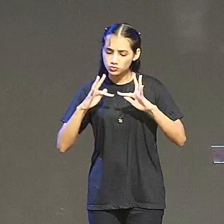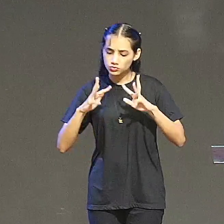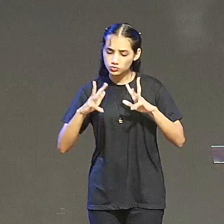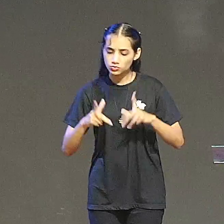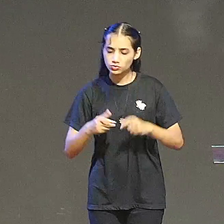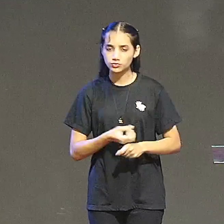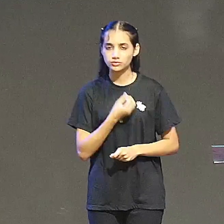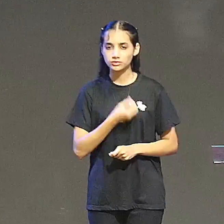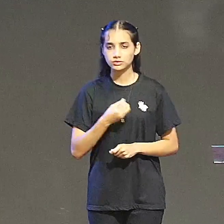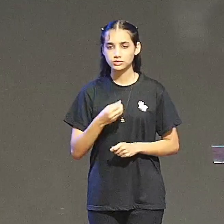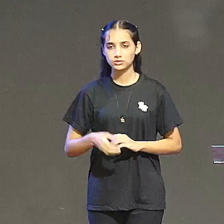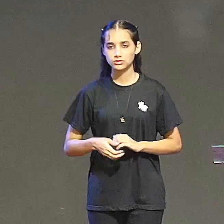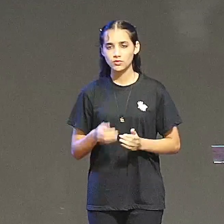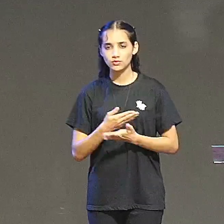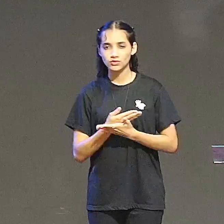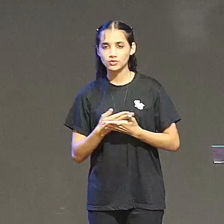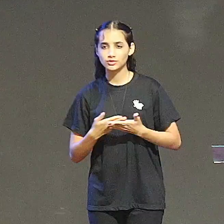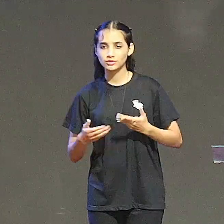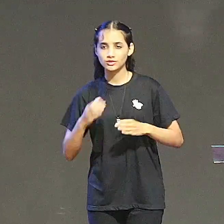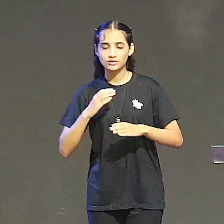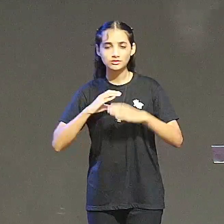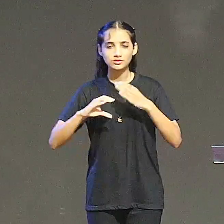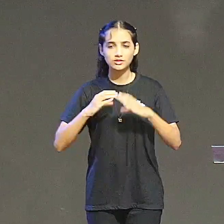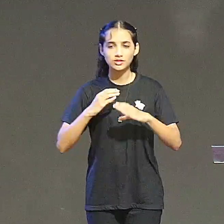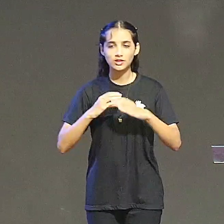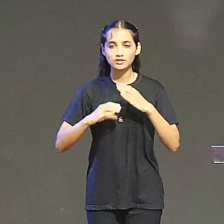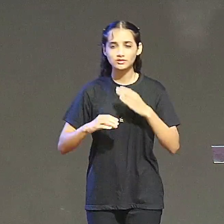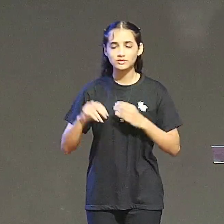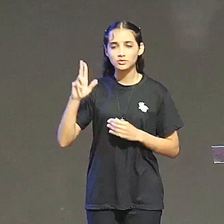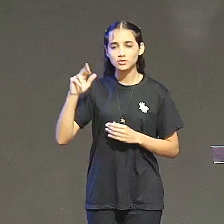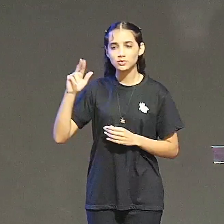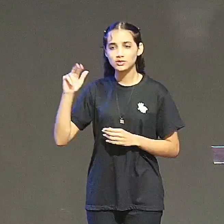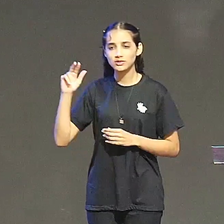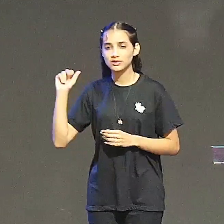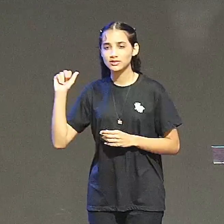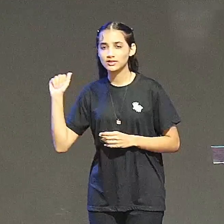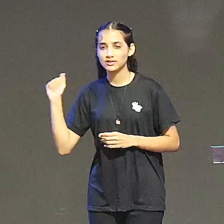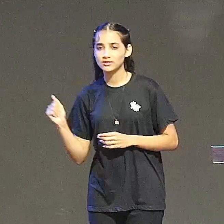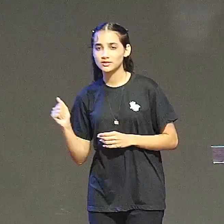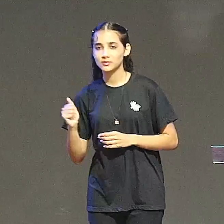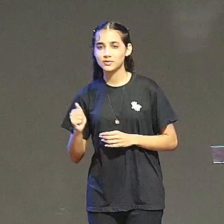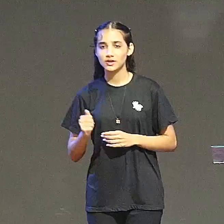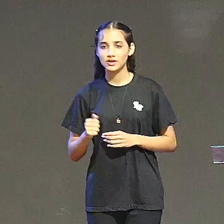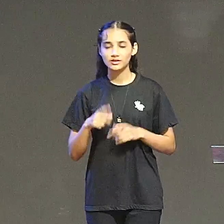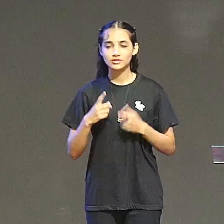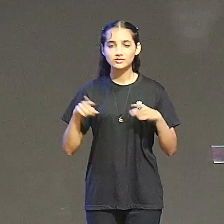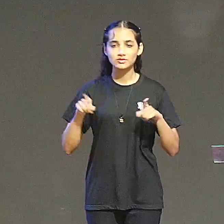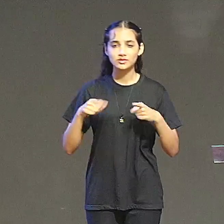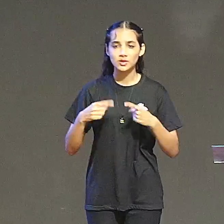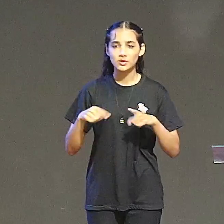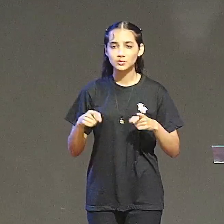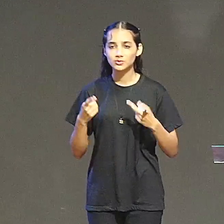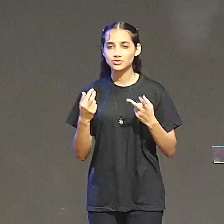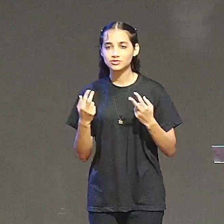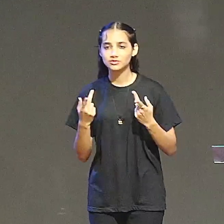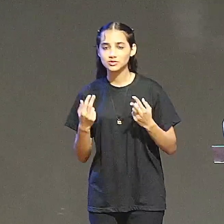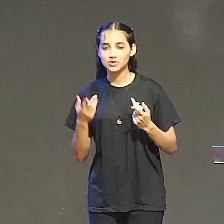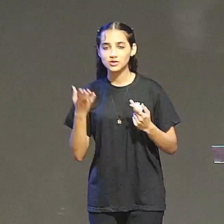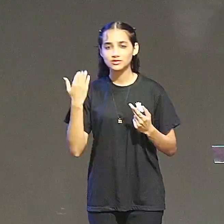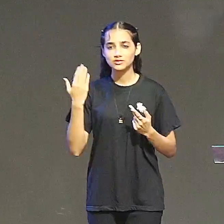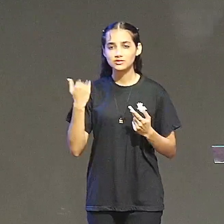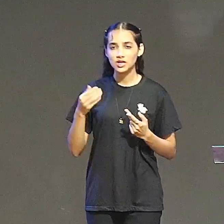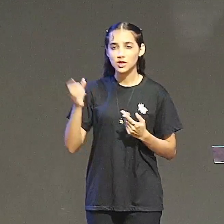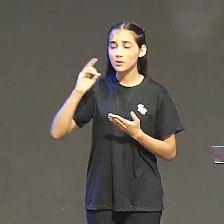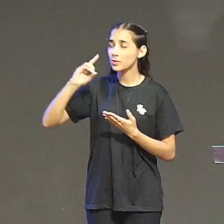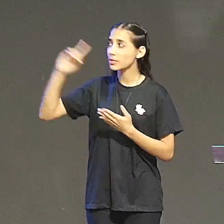você nunca mais vai cantar a música Meu Deus é um Deus grandão no culto das crianças do mesmo jeito a gente canta profundo